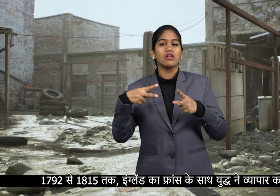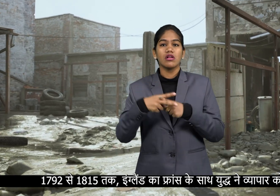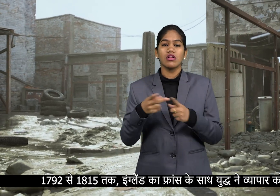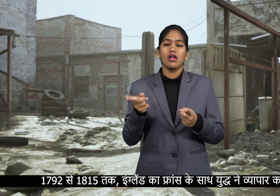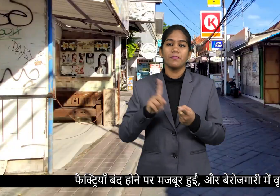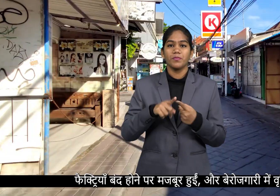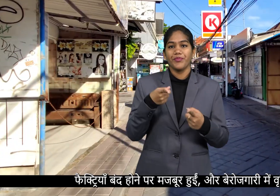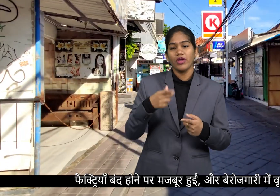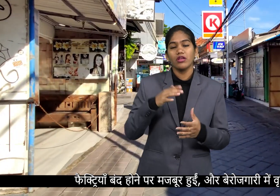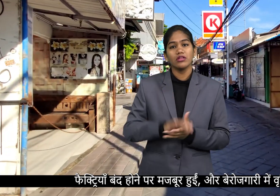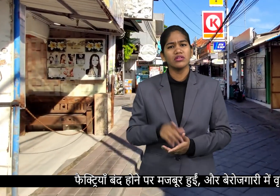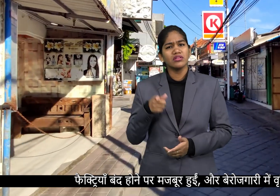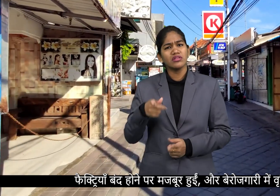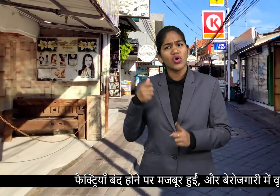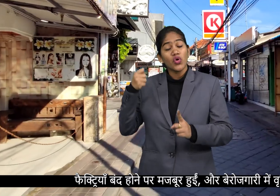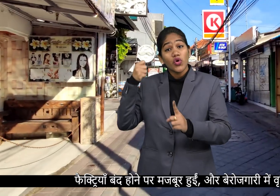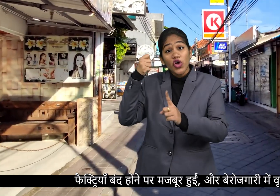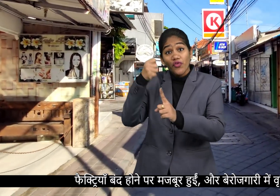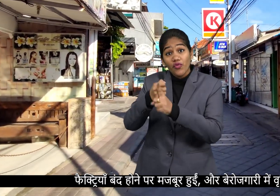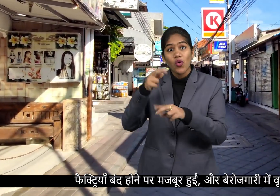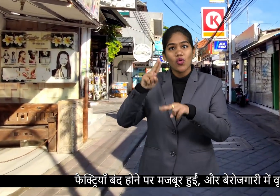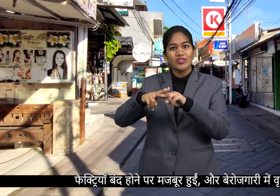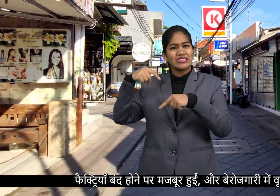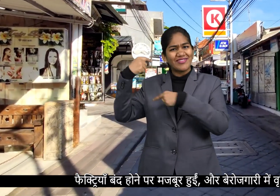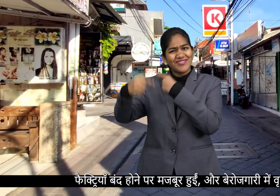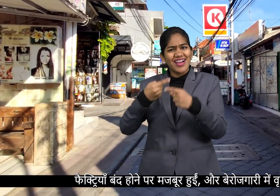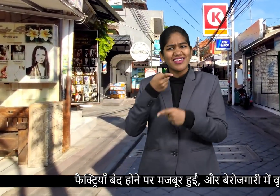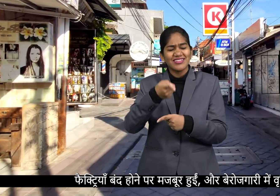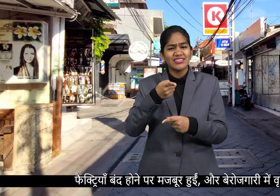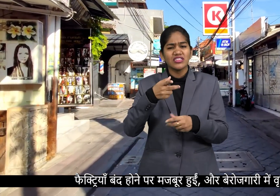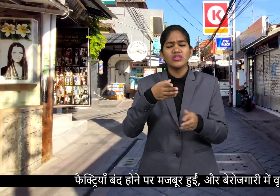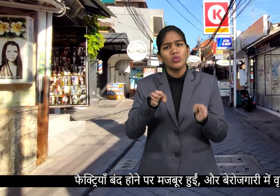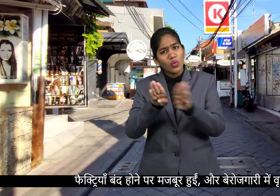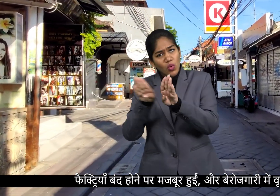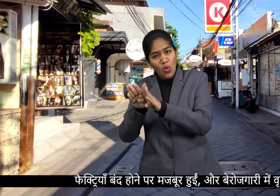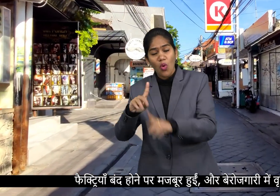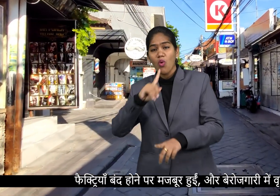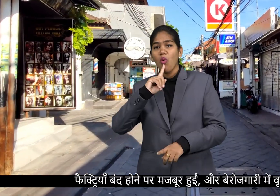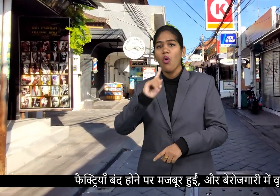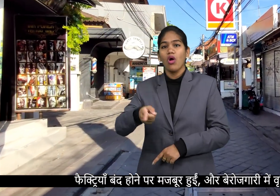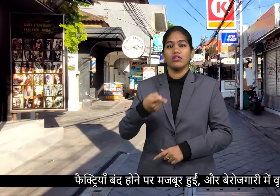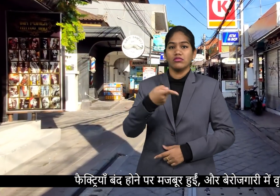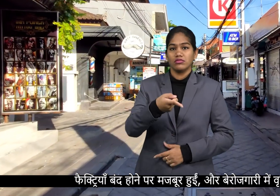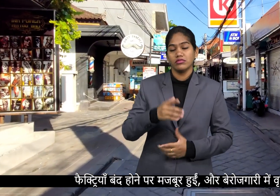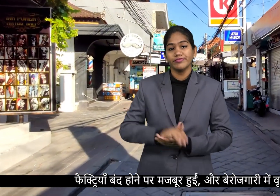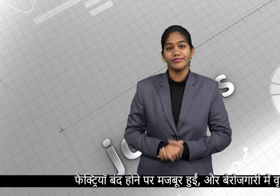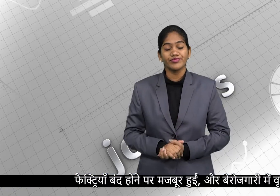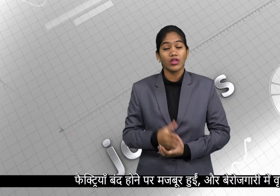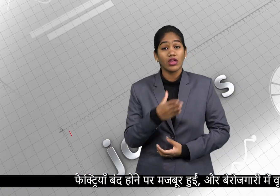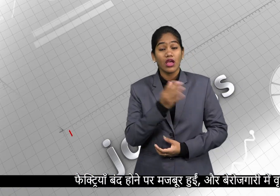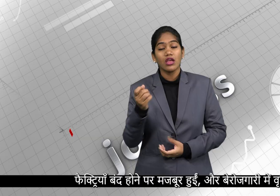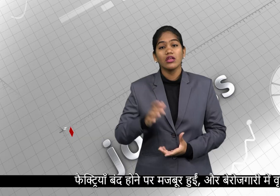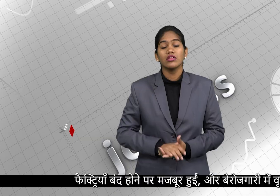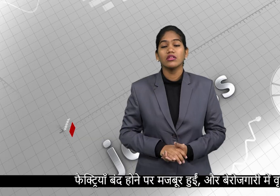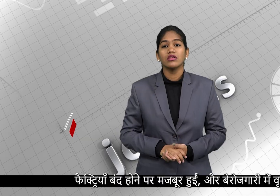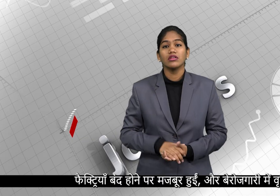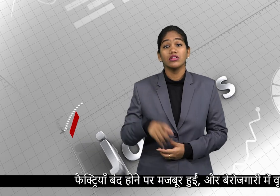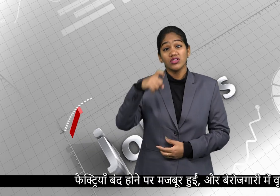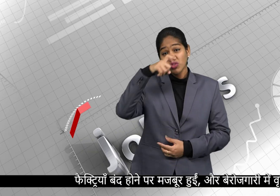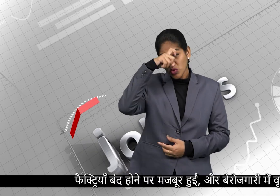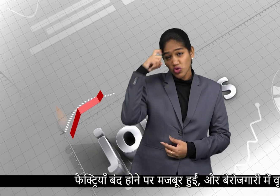प्रभावित किया। फैक्ट्रियां बंद होने पर मजबूर हुई और बेरोजगारी